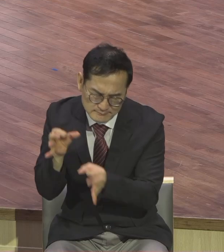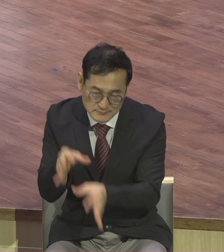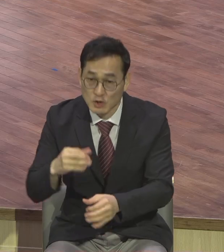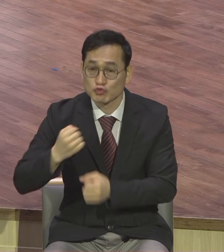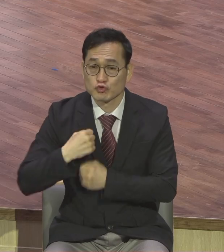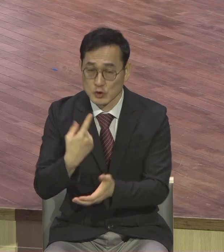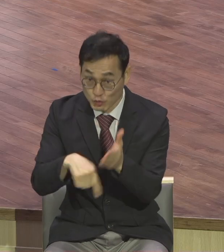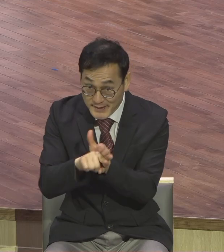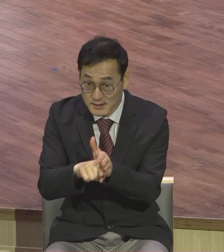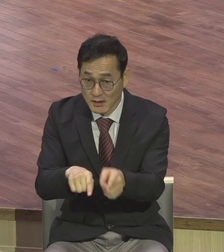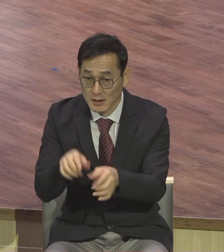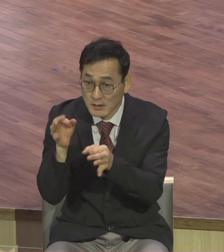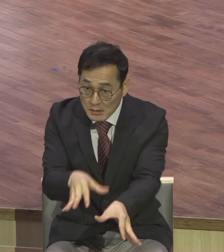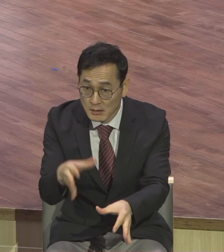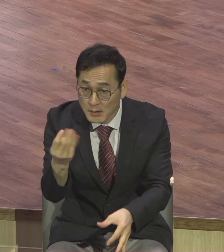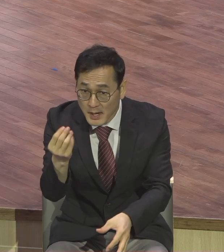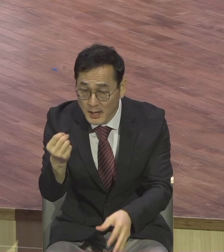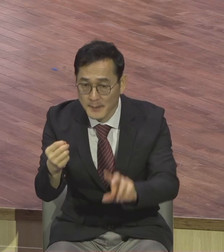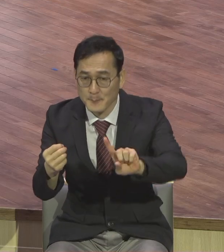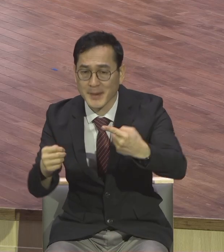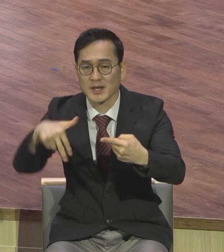백조, 군인들에게만.